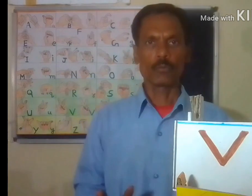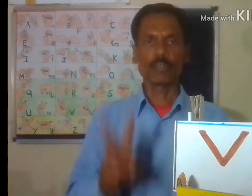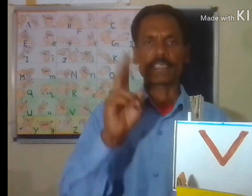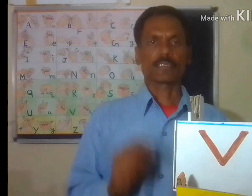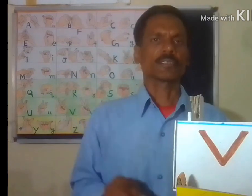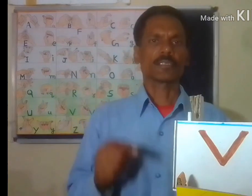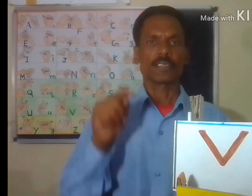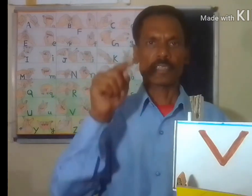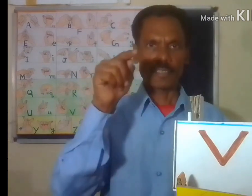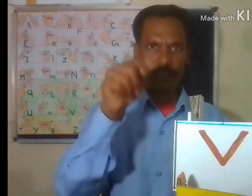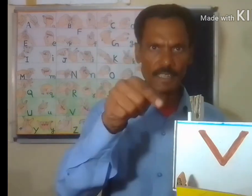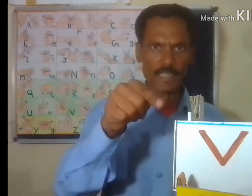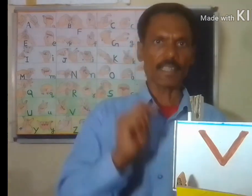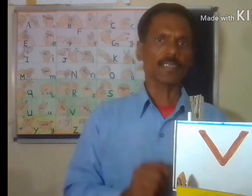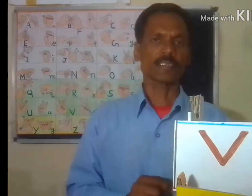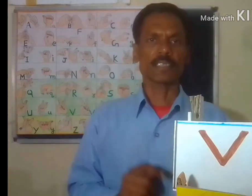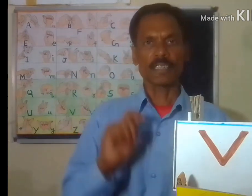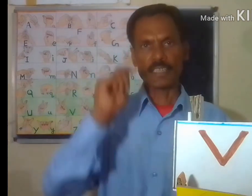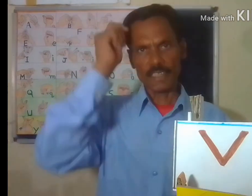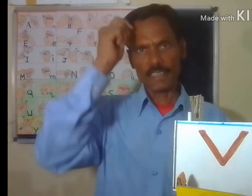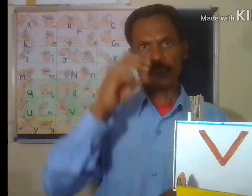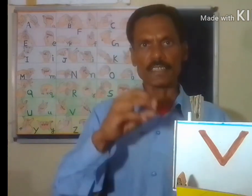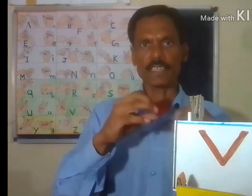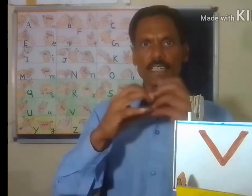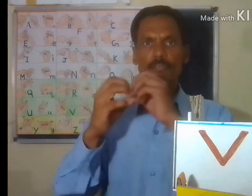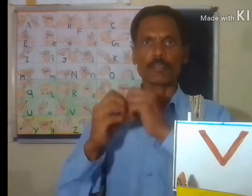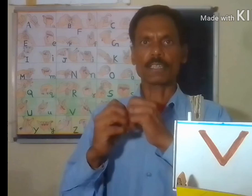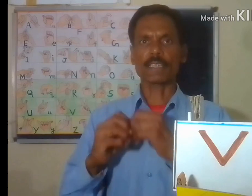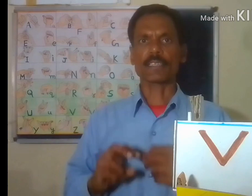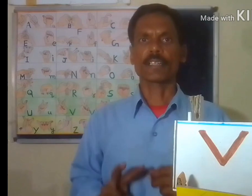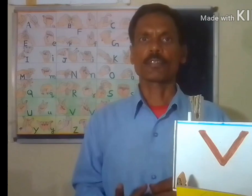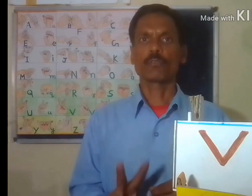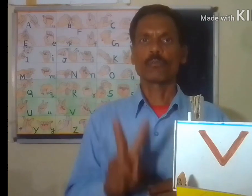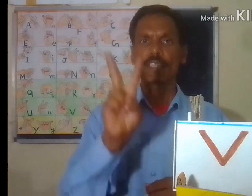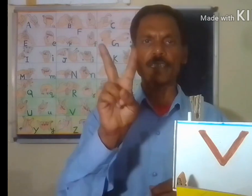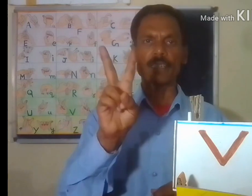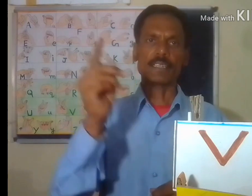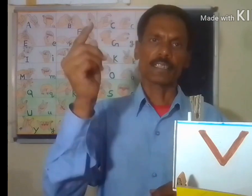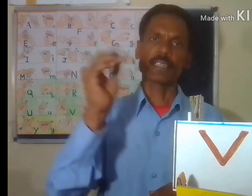वी यह इंग्लिश अल्फाबेट वी